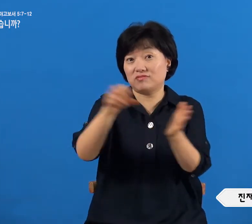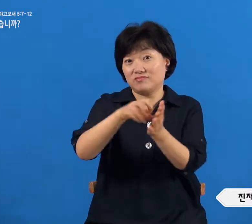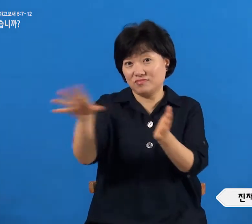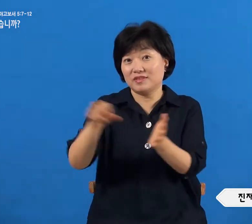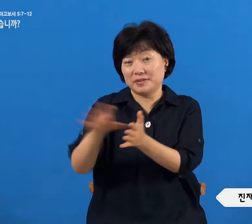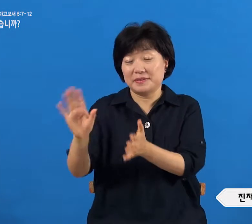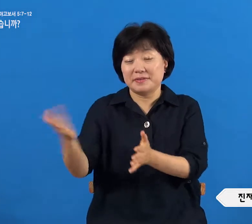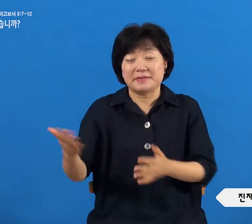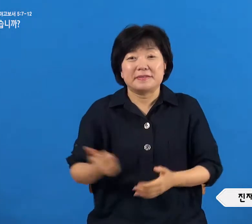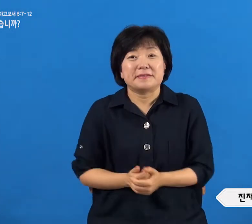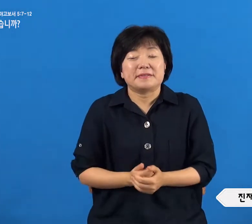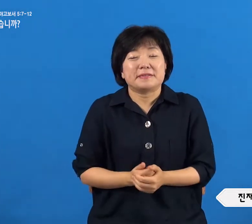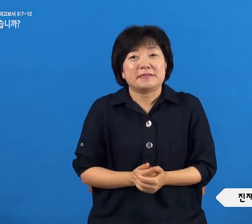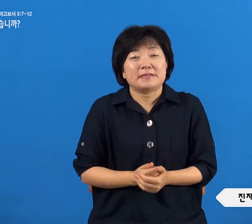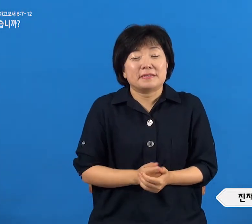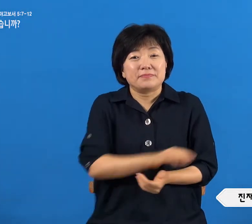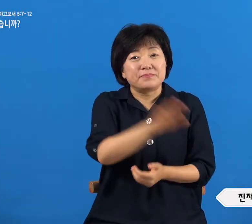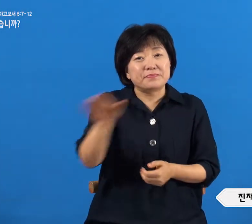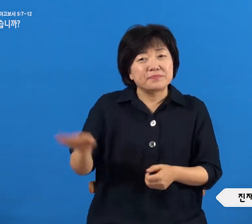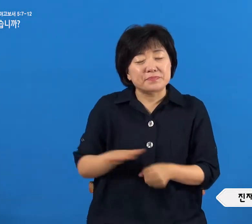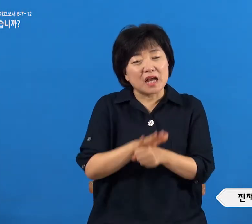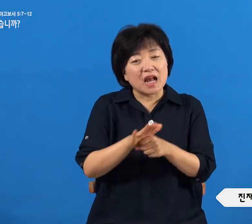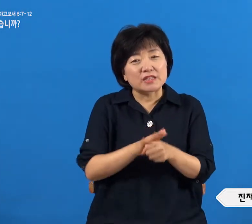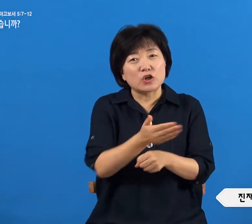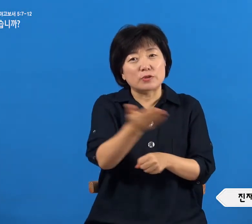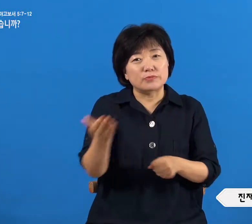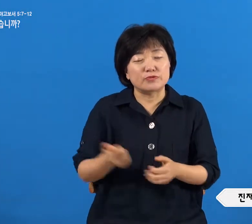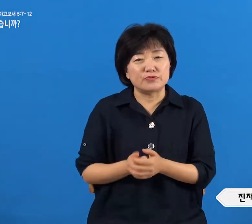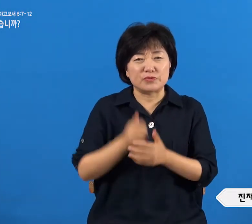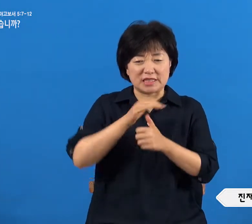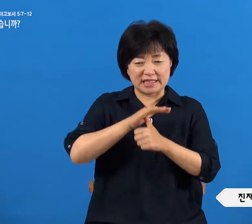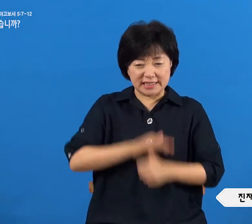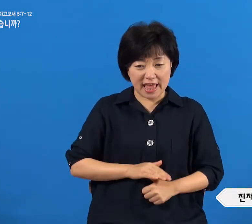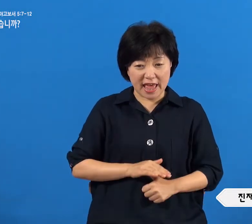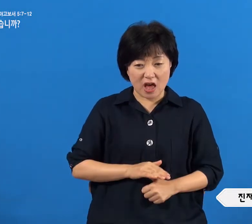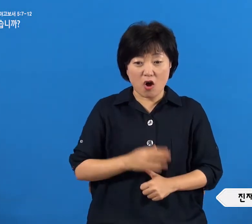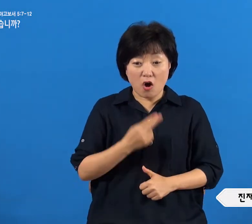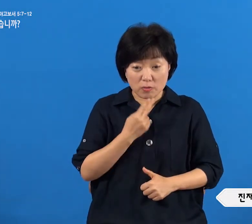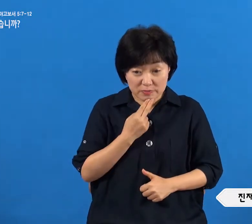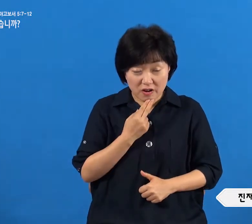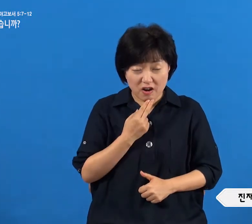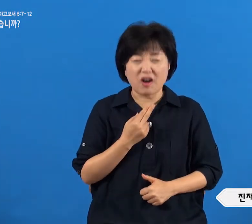여러분, 우리가 인내하지 않으면 얻을 수 없습니다. 농부가